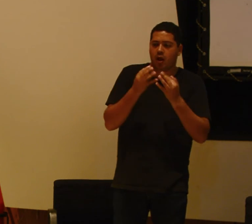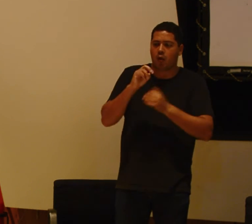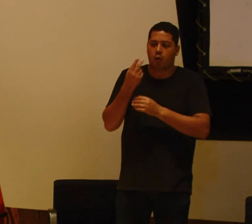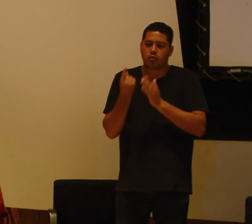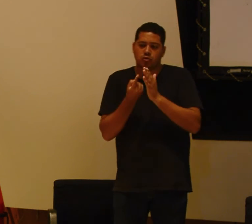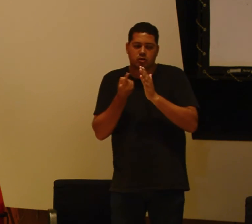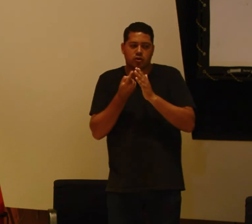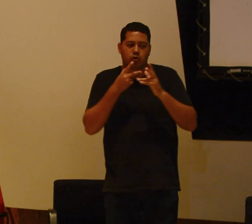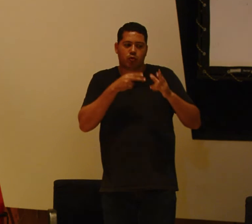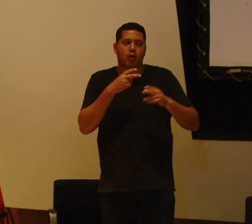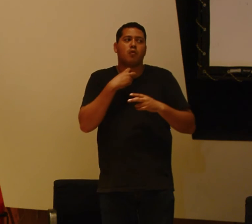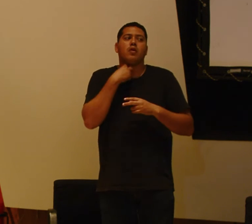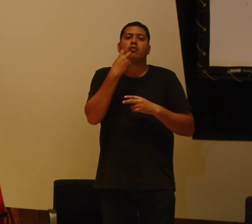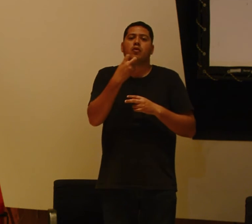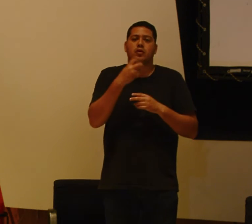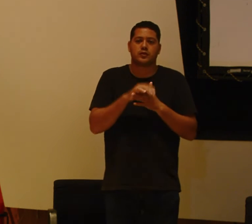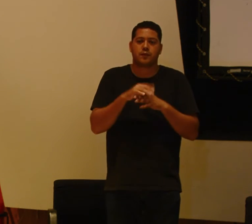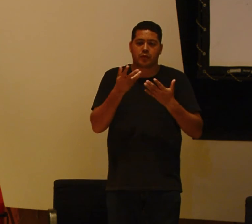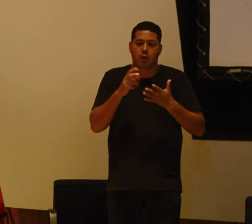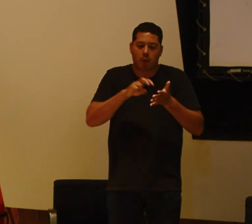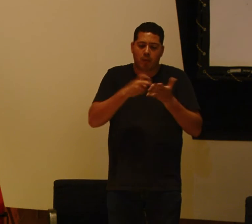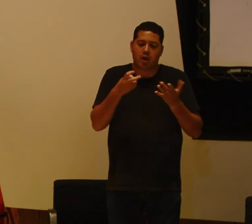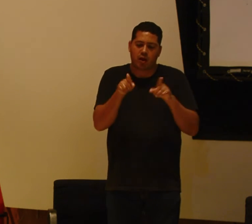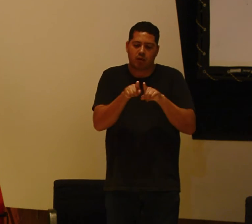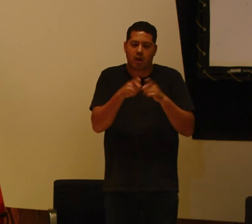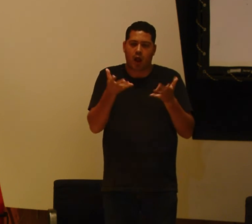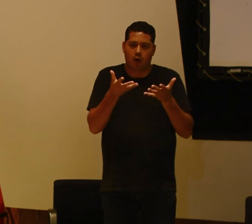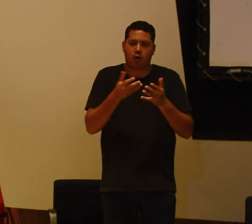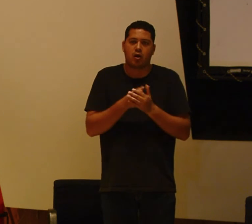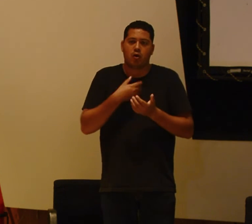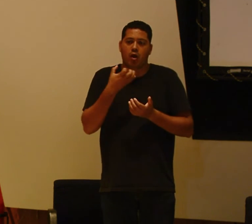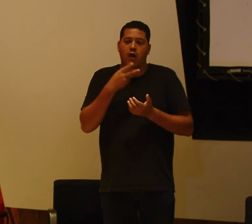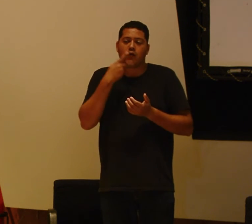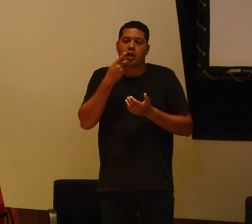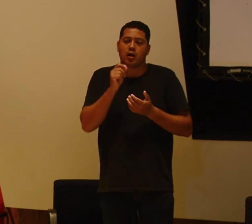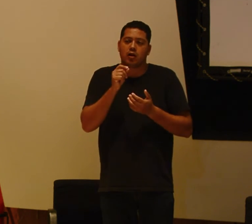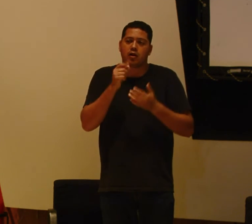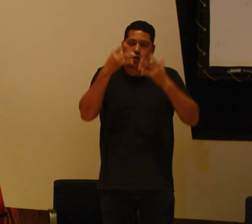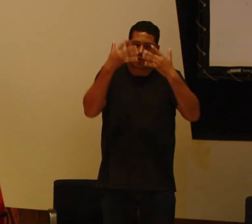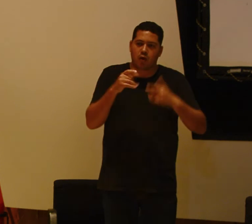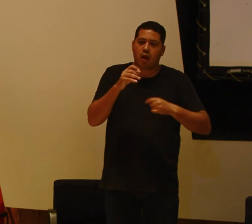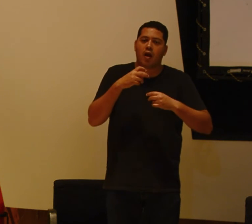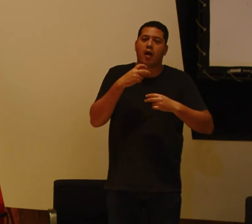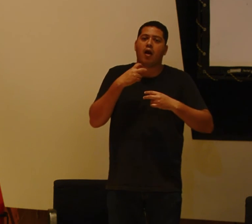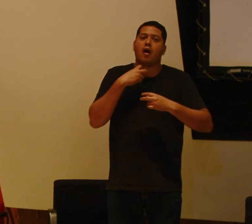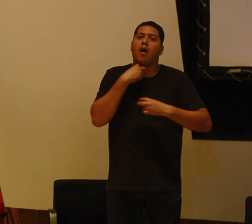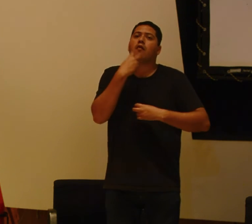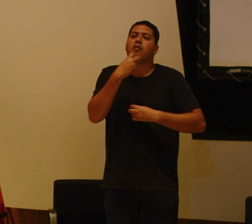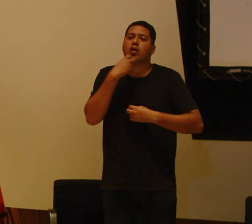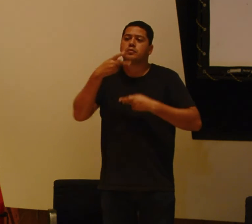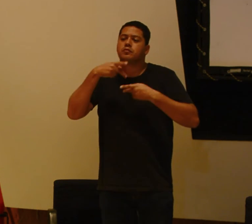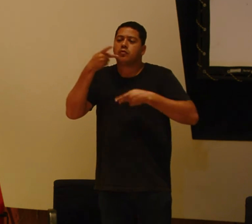voz. Então, tanto de manhã quanto agora, eu quero enfatizar muito a questão da voz falada, a voz cantada. A gente